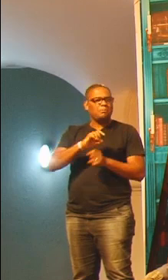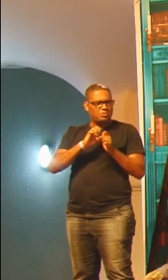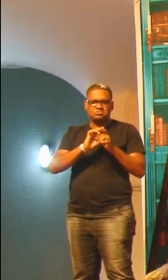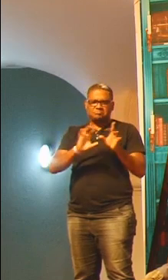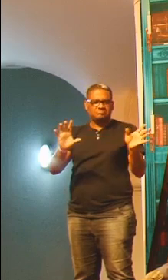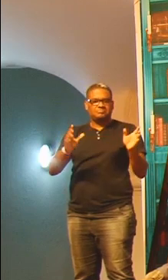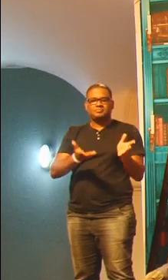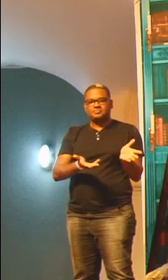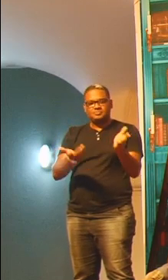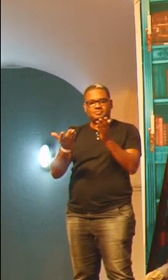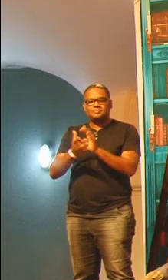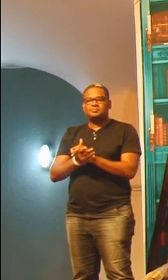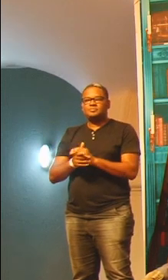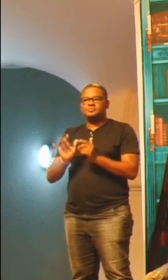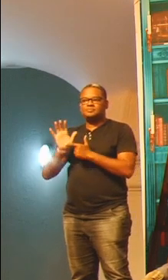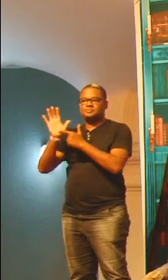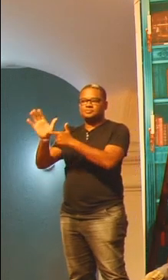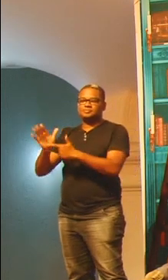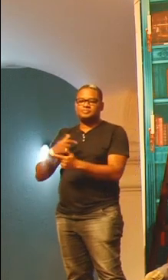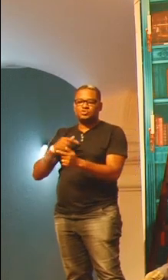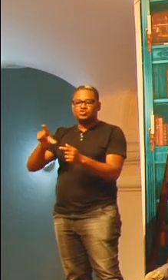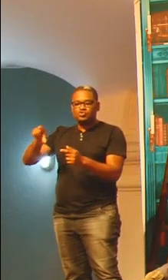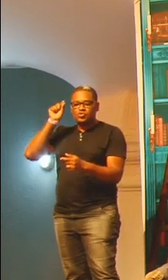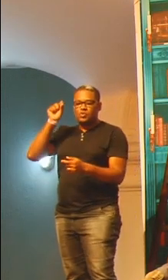enfim, escolha aí um